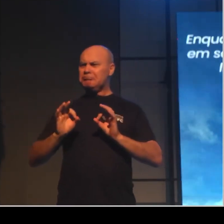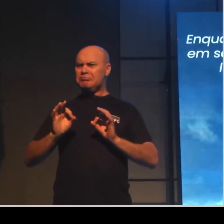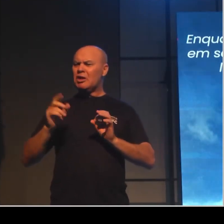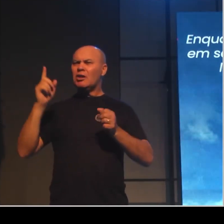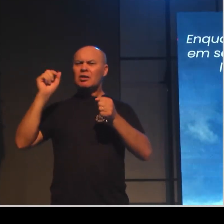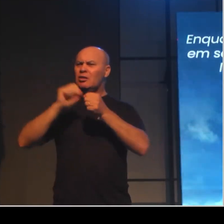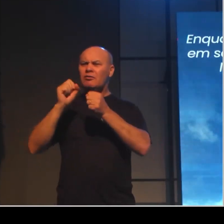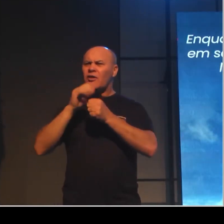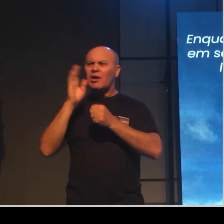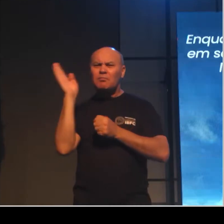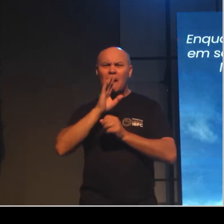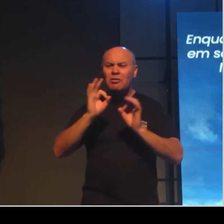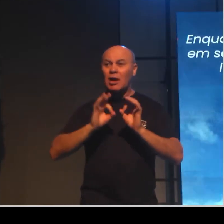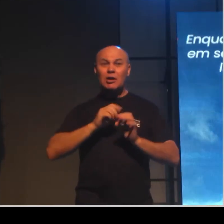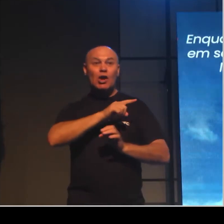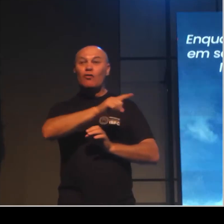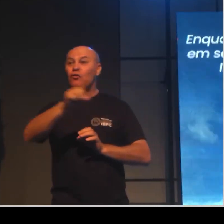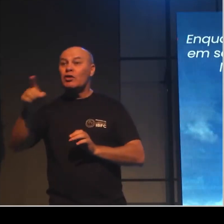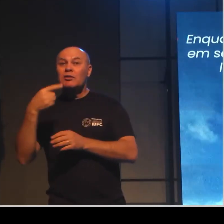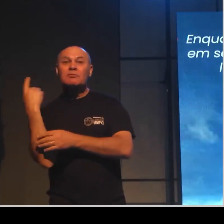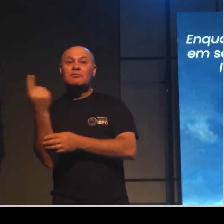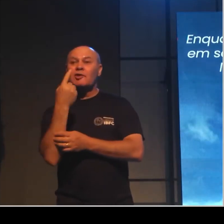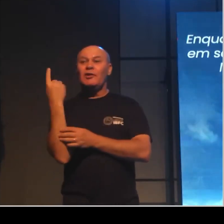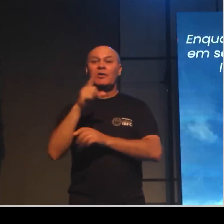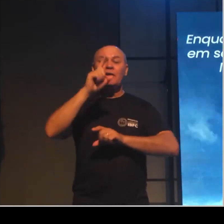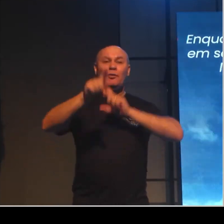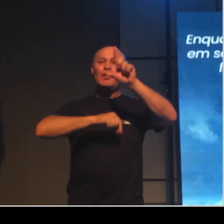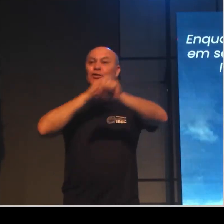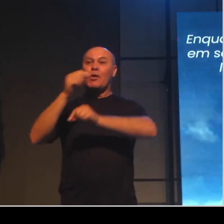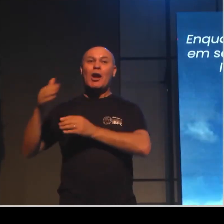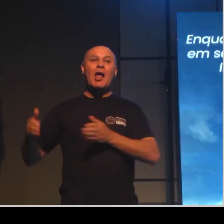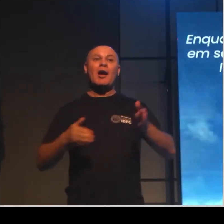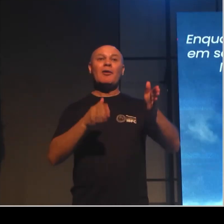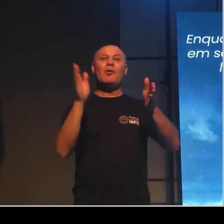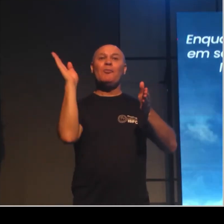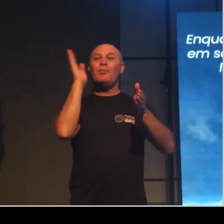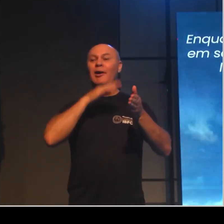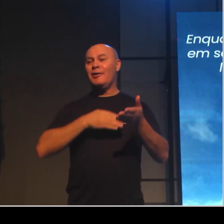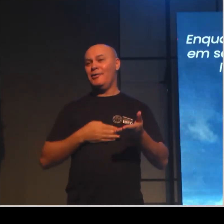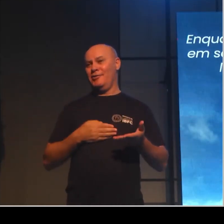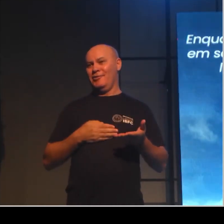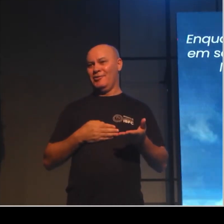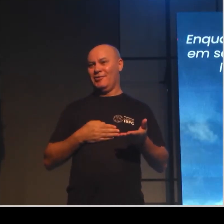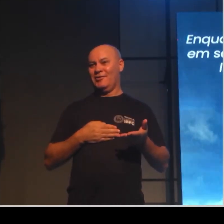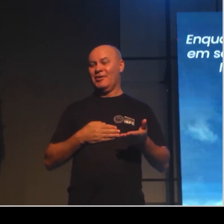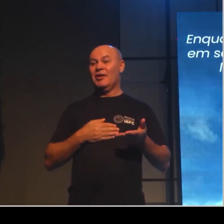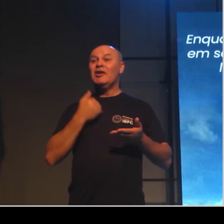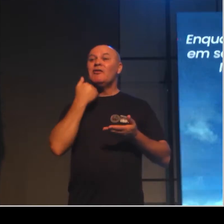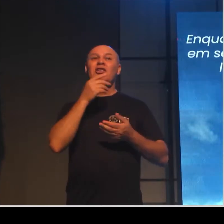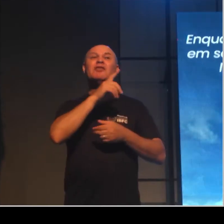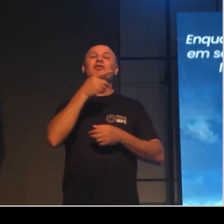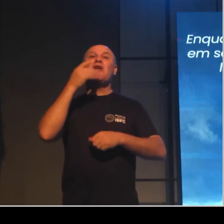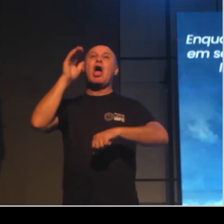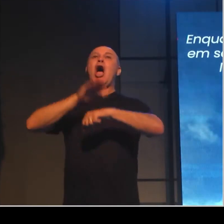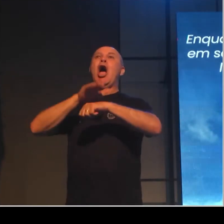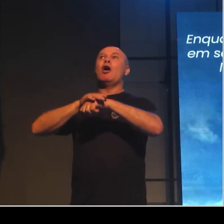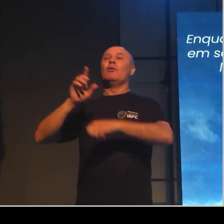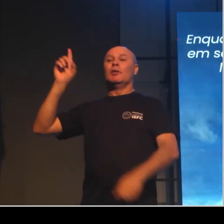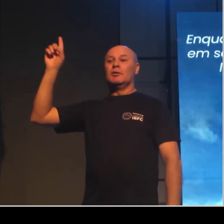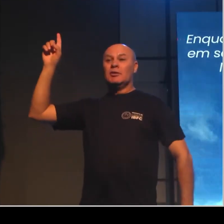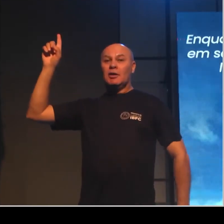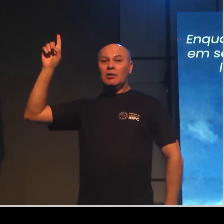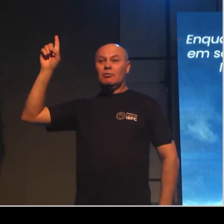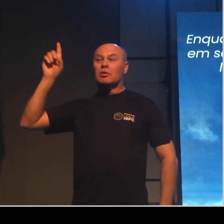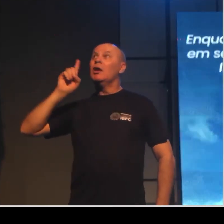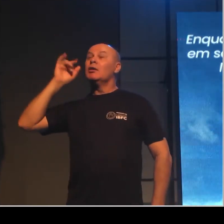ninguém, Deus não precisa trazer mal sobre ninguém. Nós somos bons em destruir a nossa vida. Nós